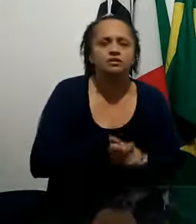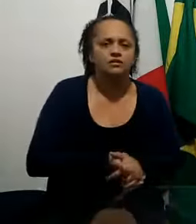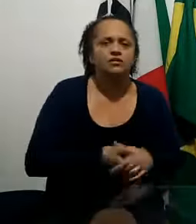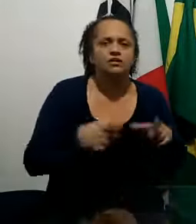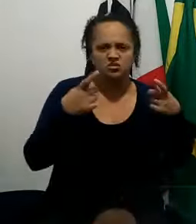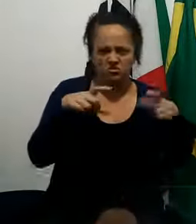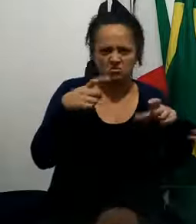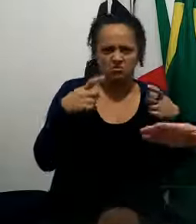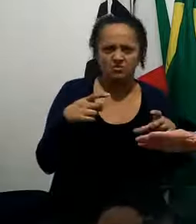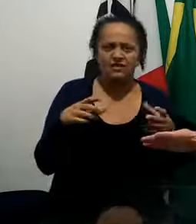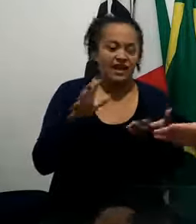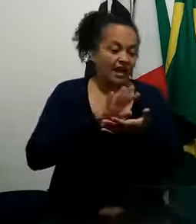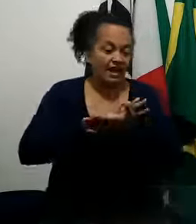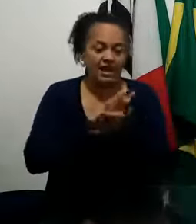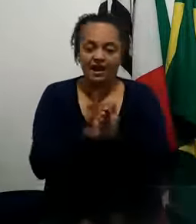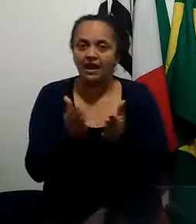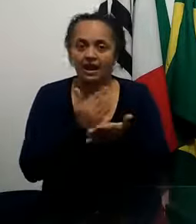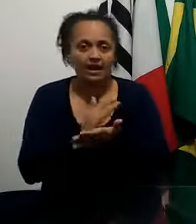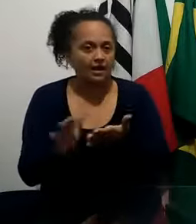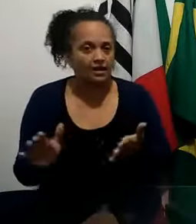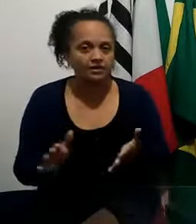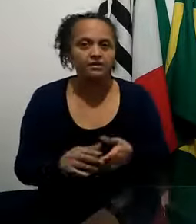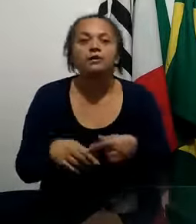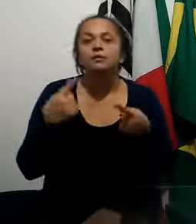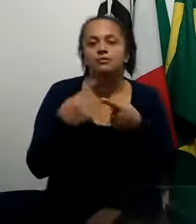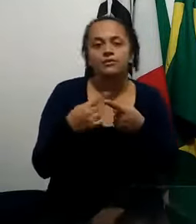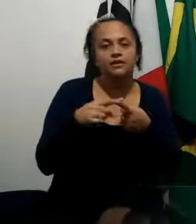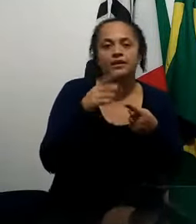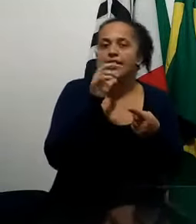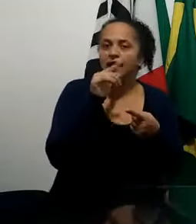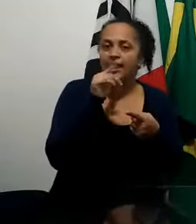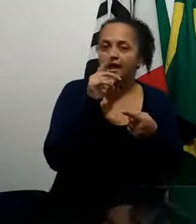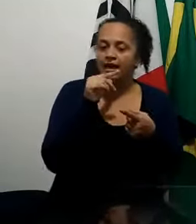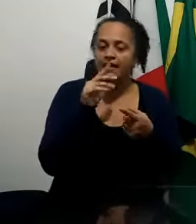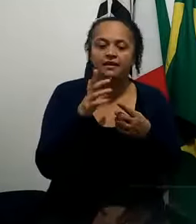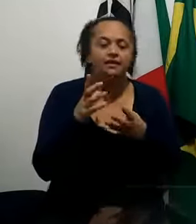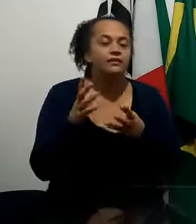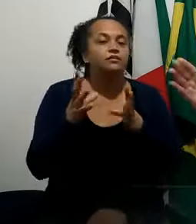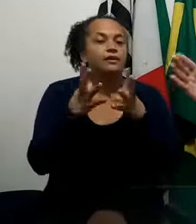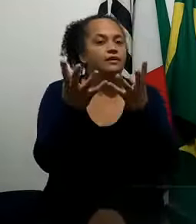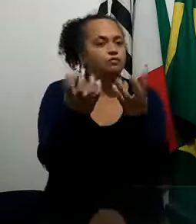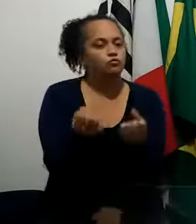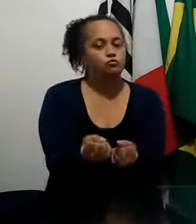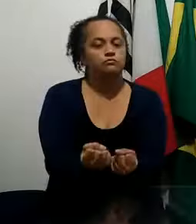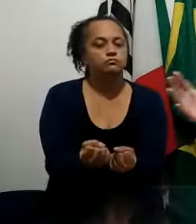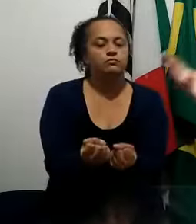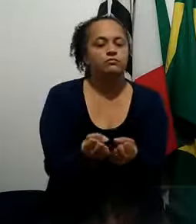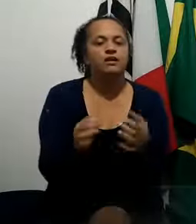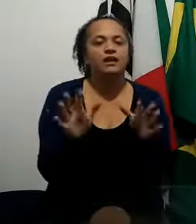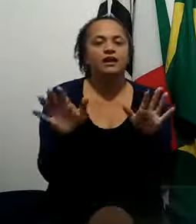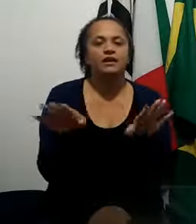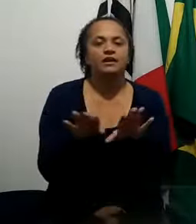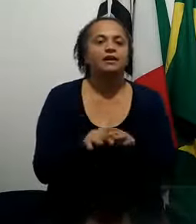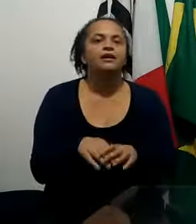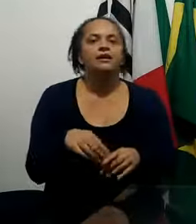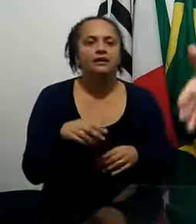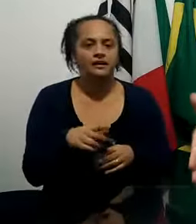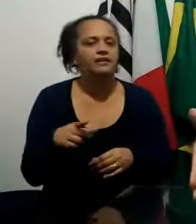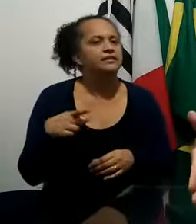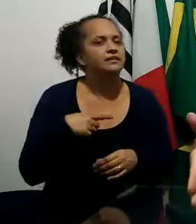o rio Eufrates vai secar para se tornar um lugar de passagem desses reis que virão